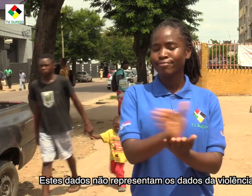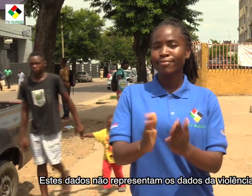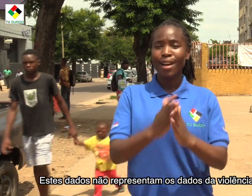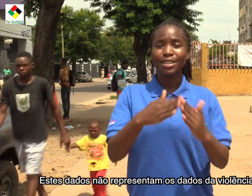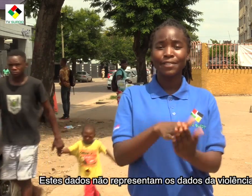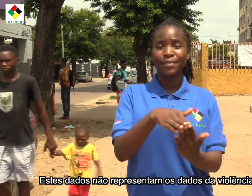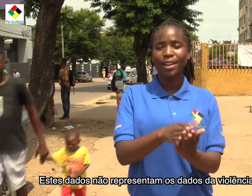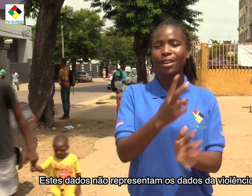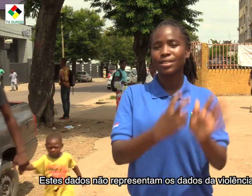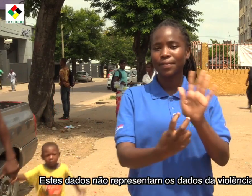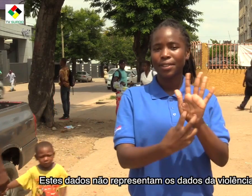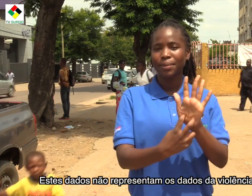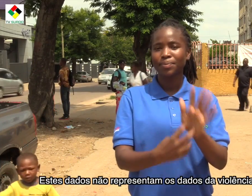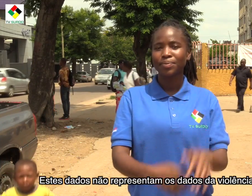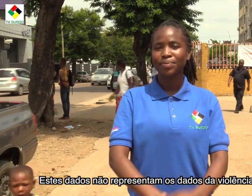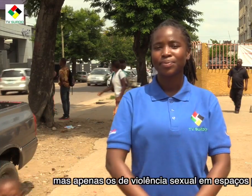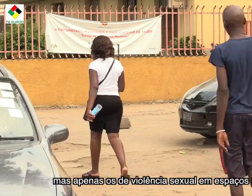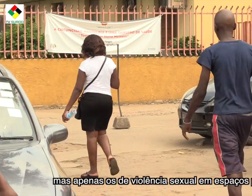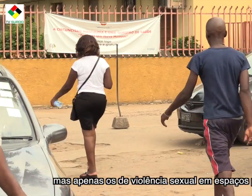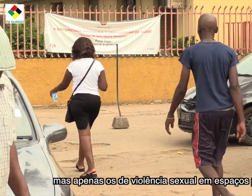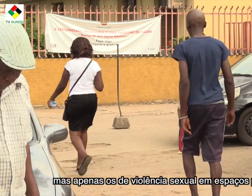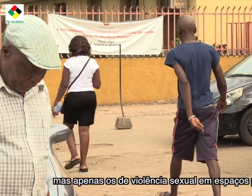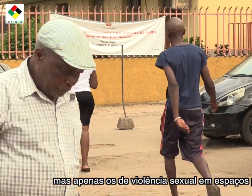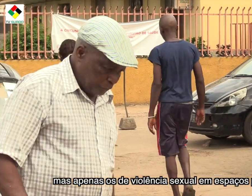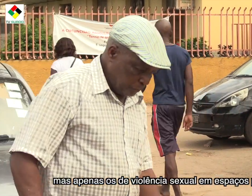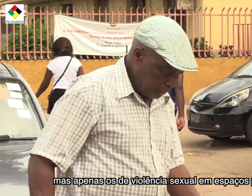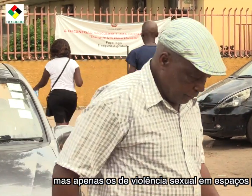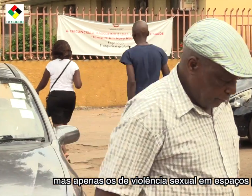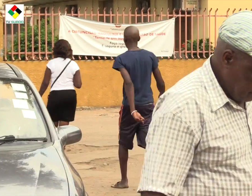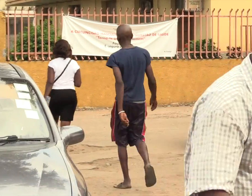representam a violência doméstica, seja apenas a violência sexual em espaços públicos.